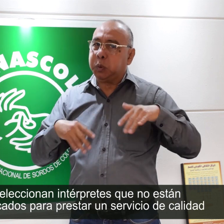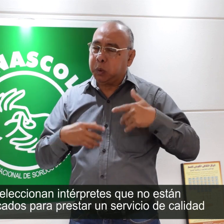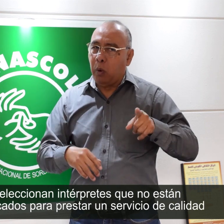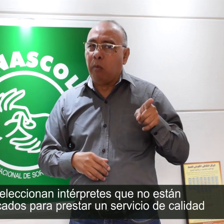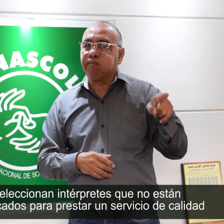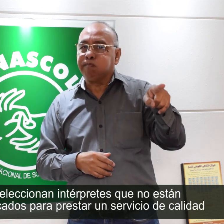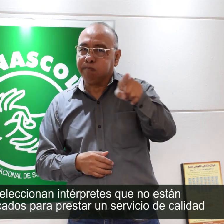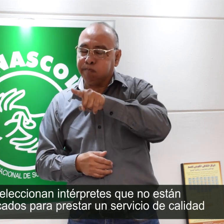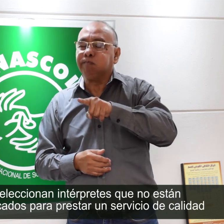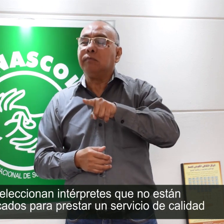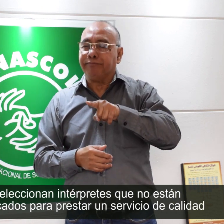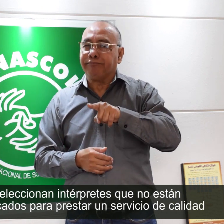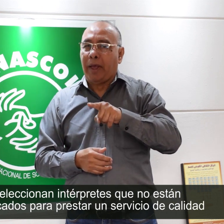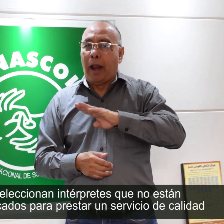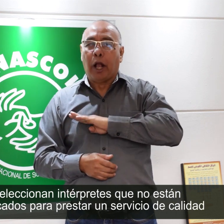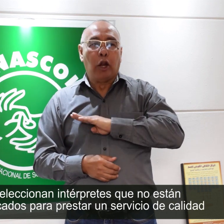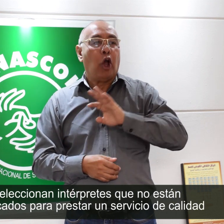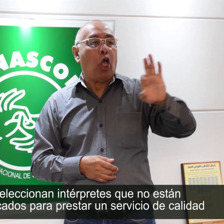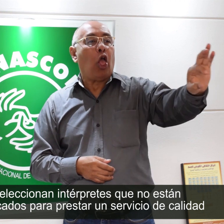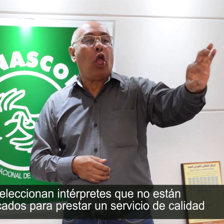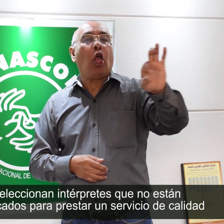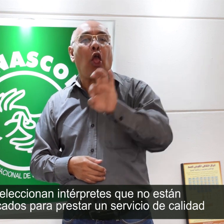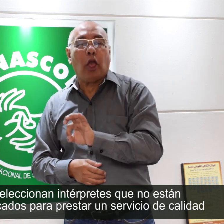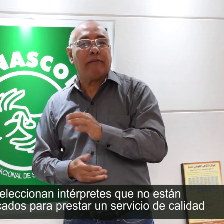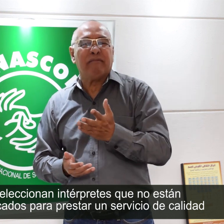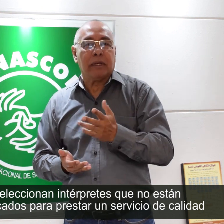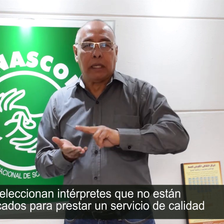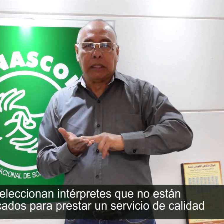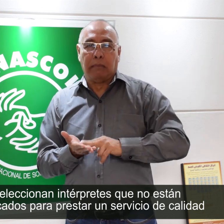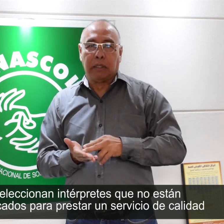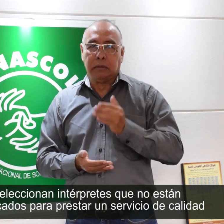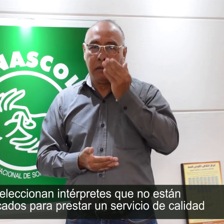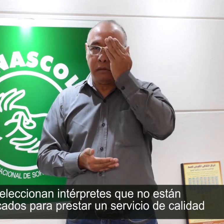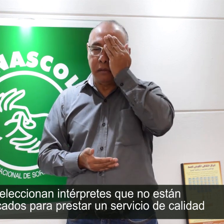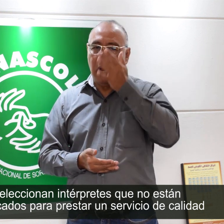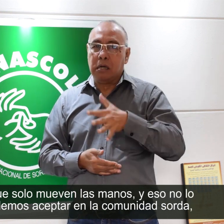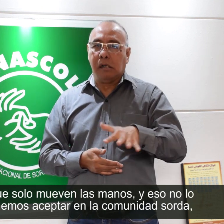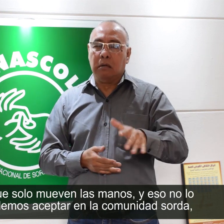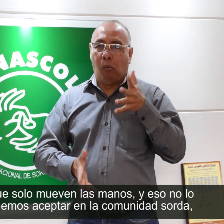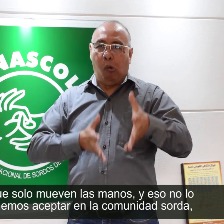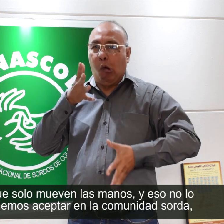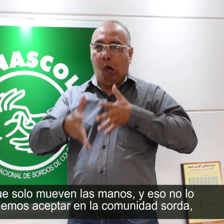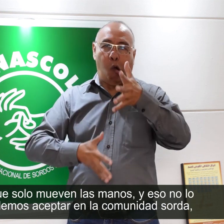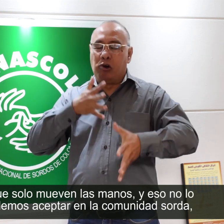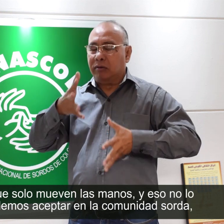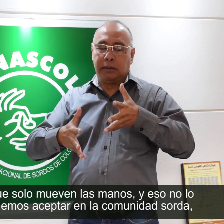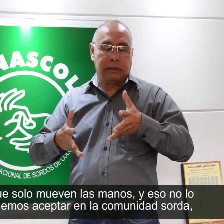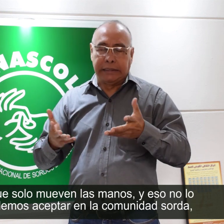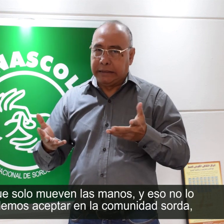intérpretes que no están calificados para prestar un servicio de calidad y que solo mueven las manos.